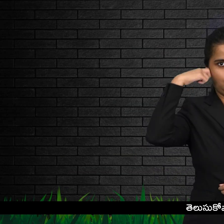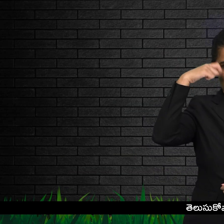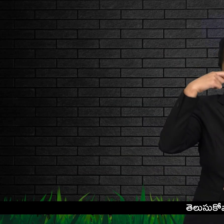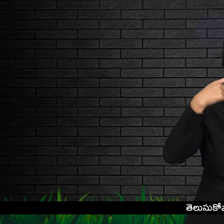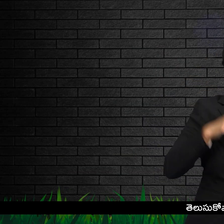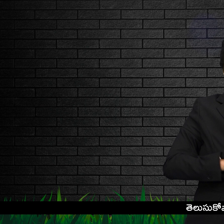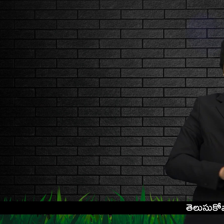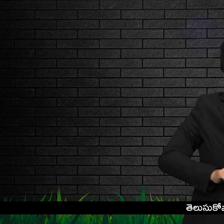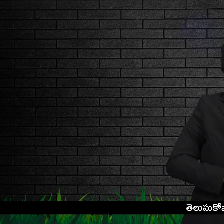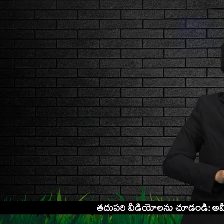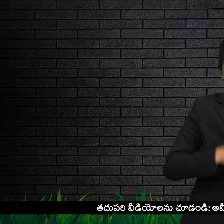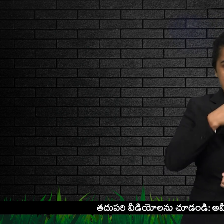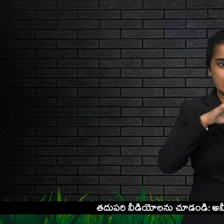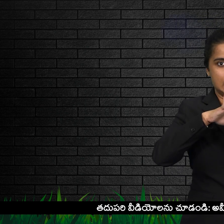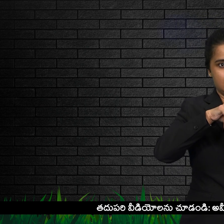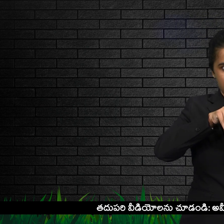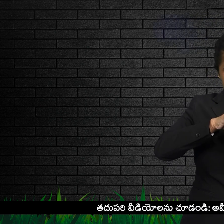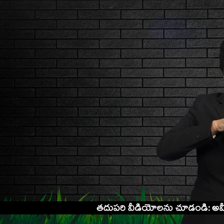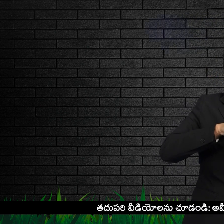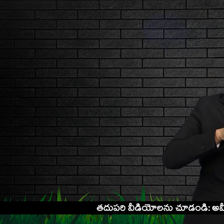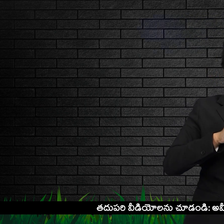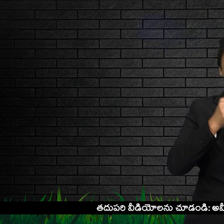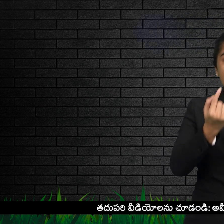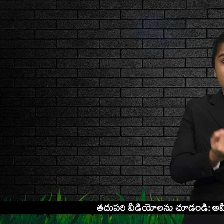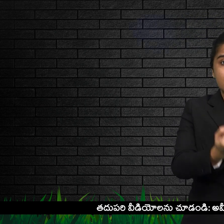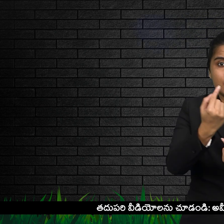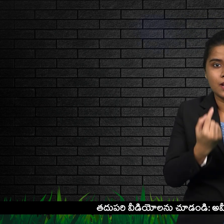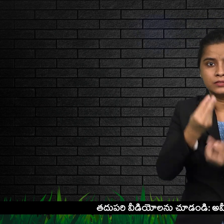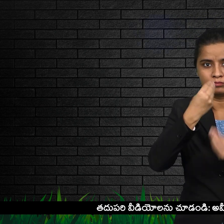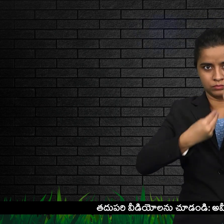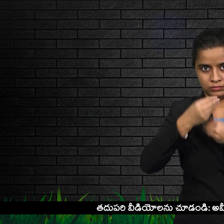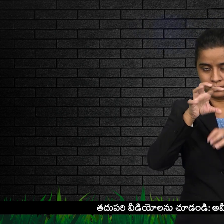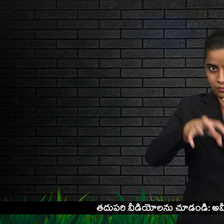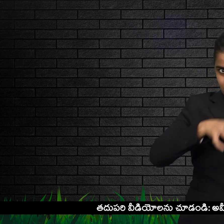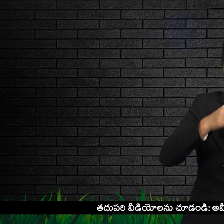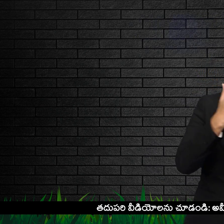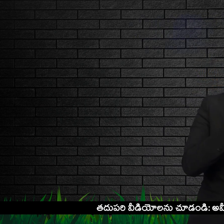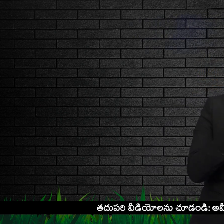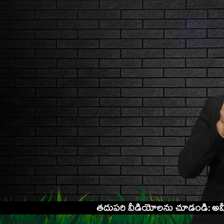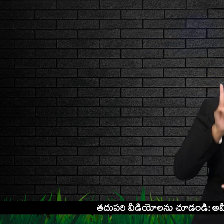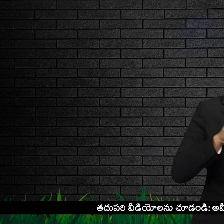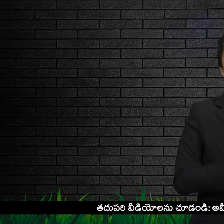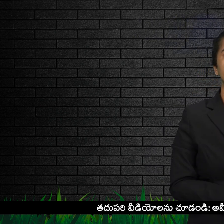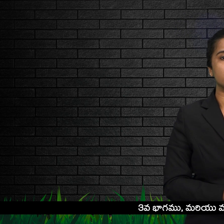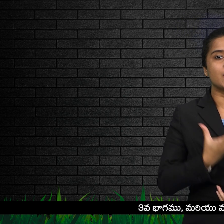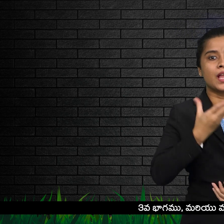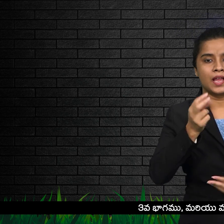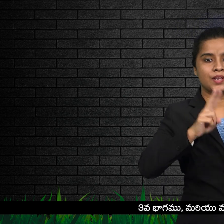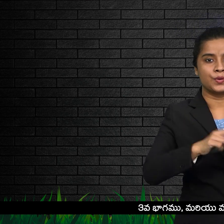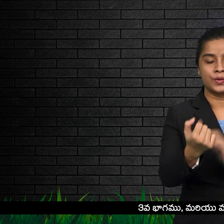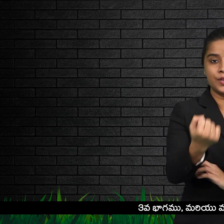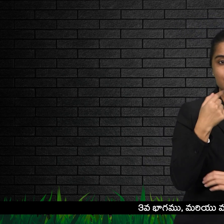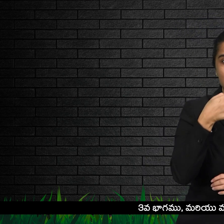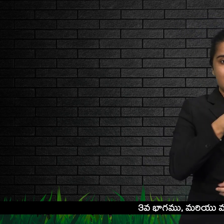తెలుసుకోవాలనే ఆసక్తి ఉందా? తదుపరి వీడియోలను చూడండి. అమీబా మరియు గడ్డి తినే జంతువులలో జీర్ణక్రియ